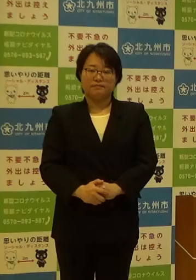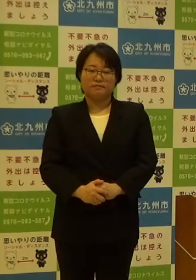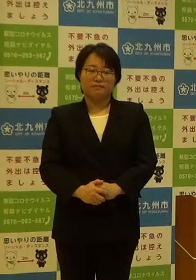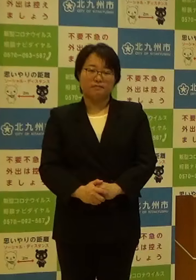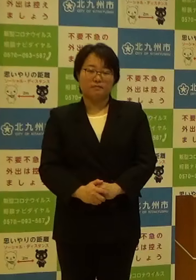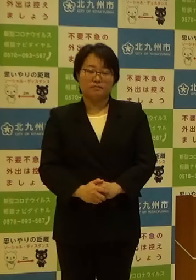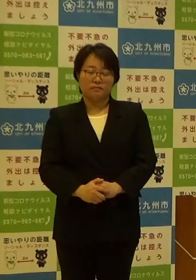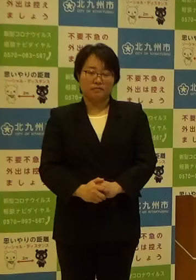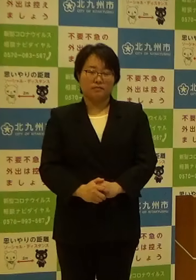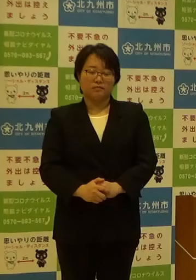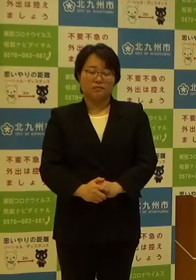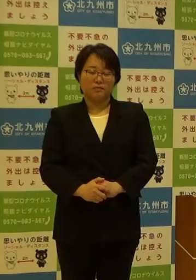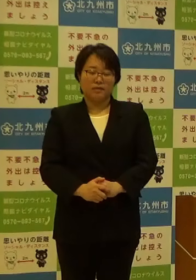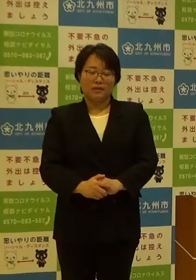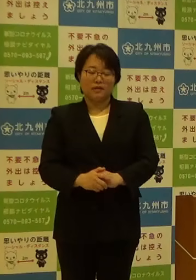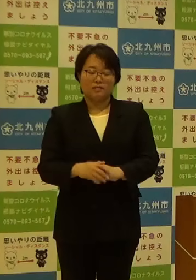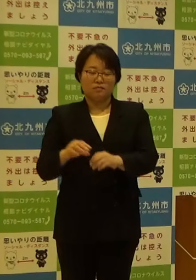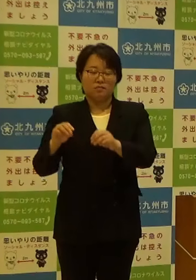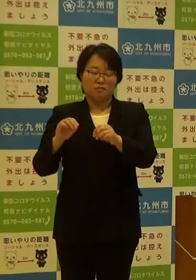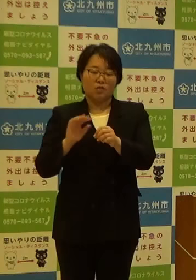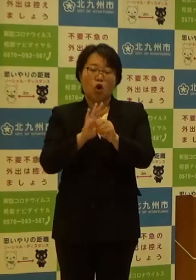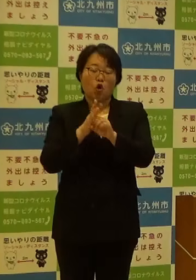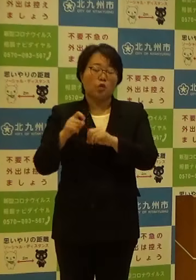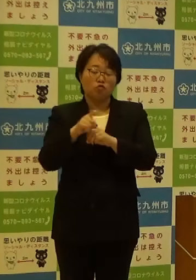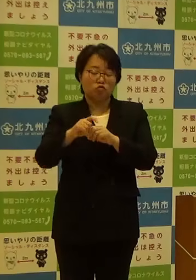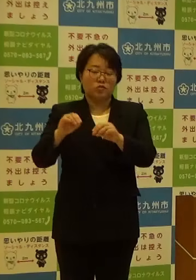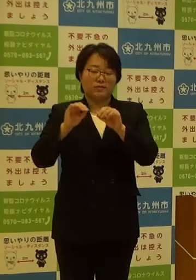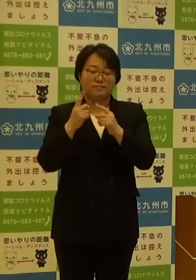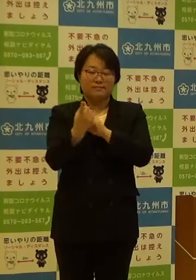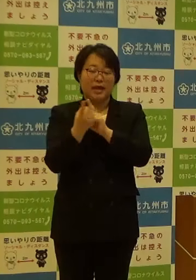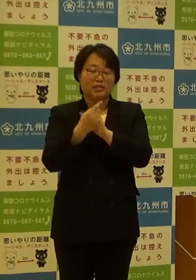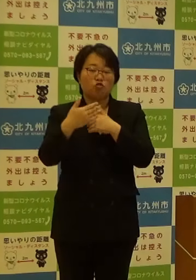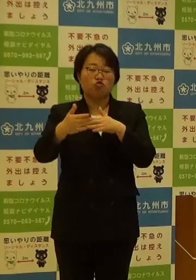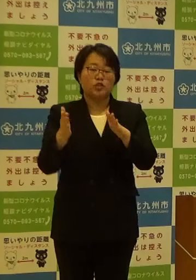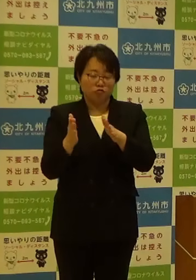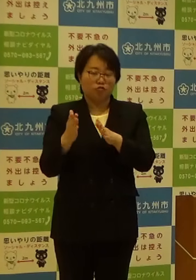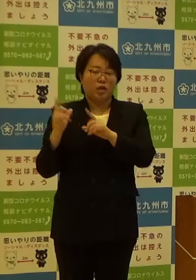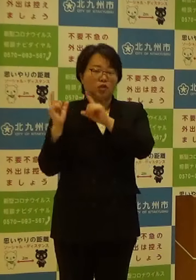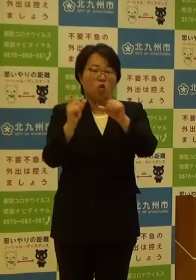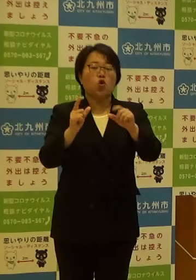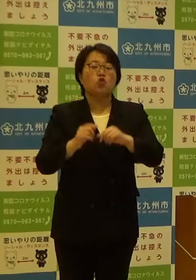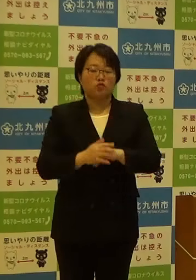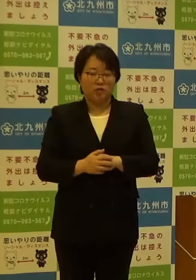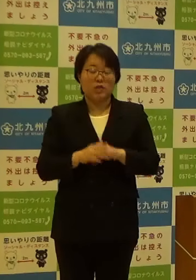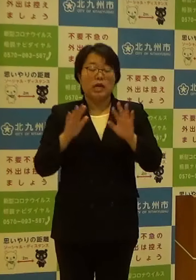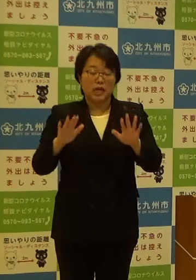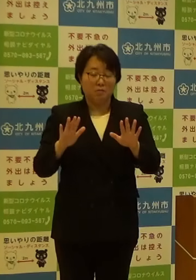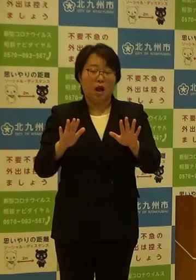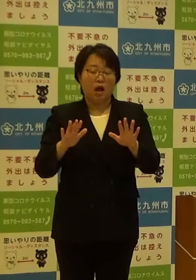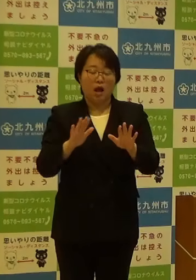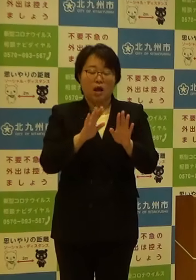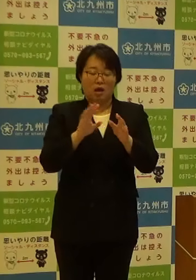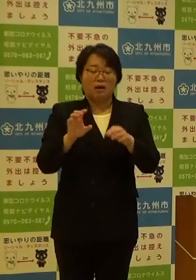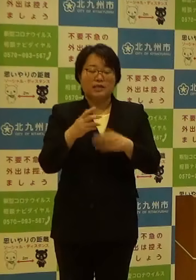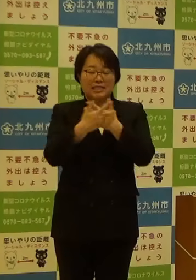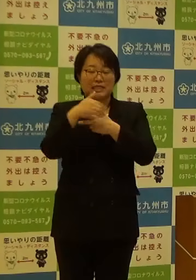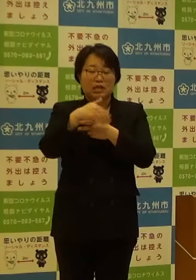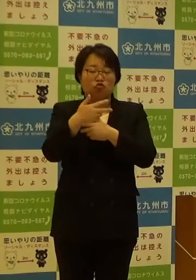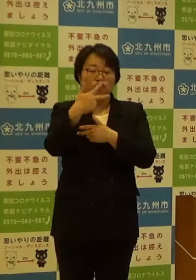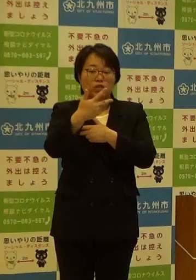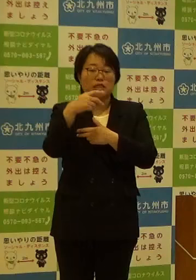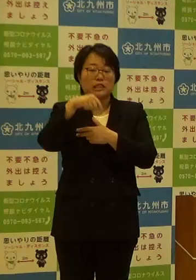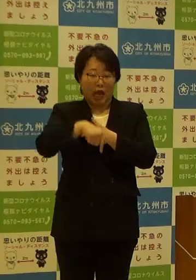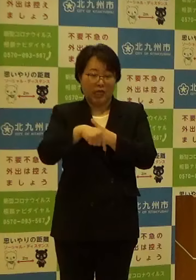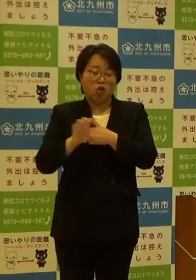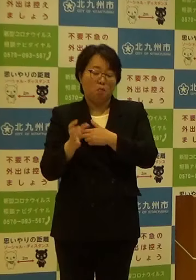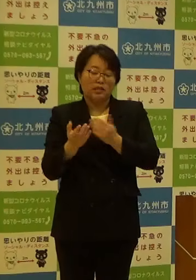新型コロナウイルス対策の宅の音です。市内のパチンコ店、現在、何店、空いてるかという、この町の